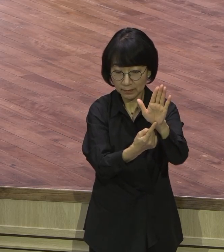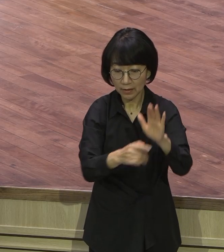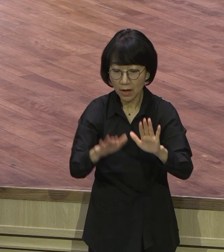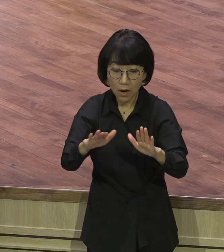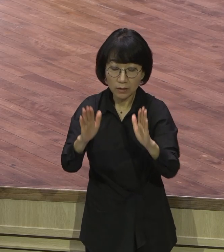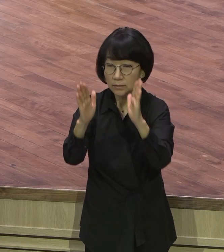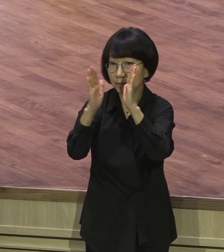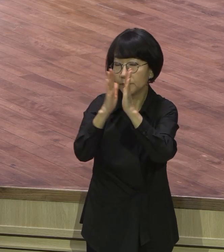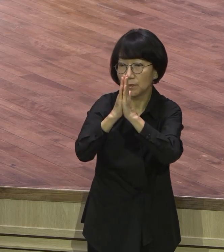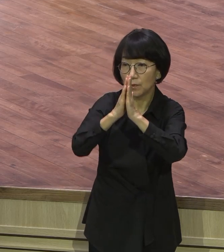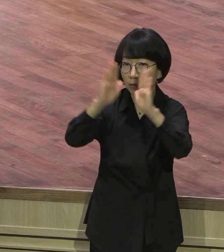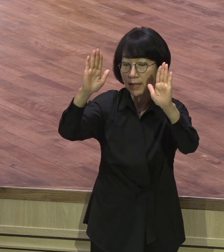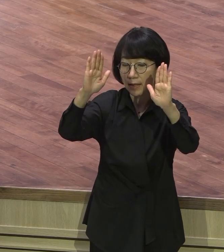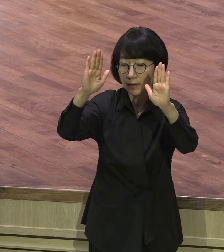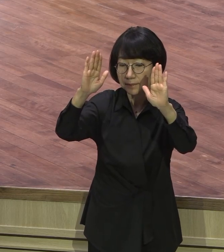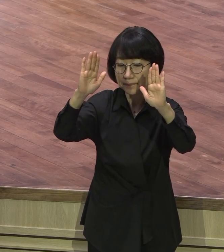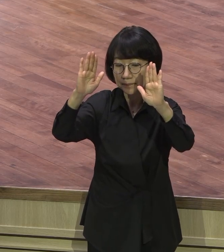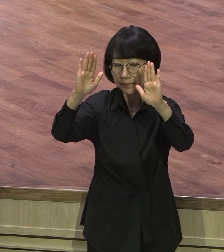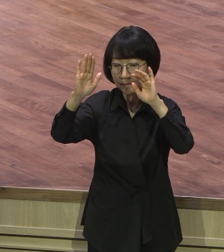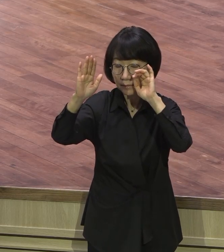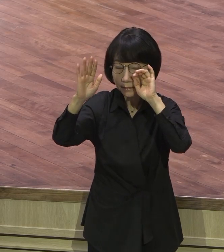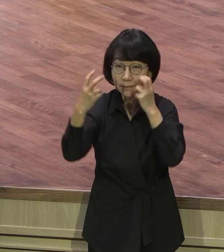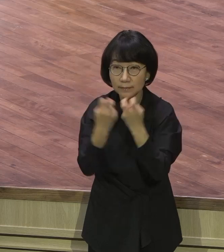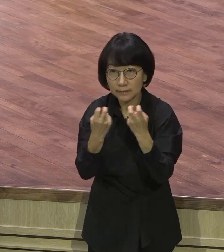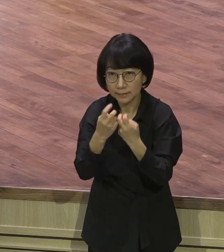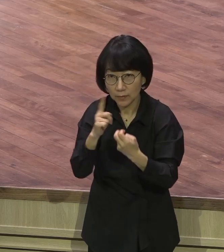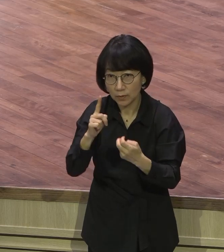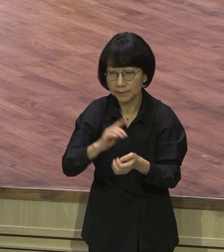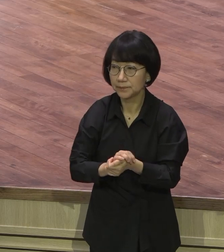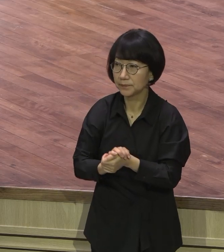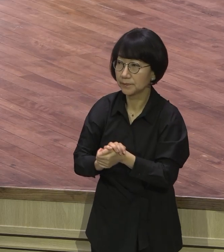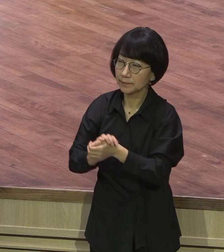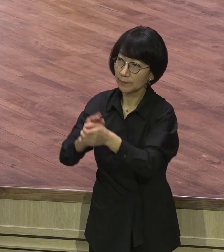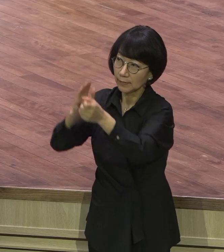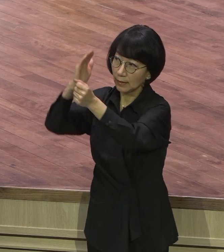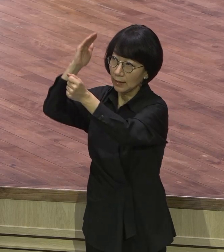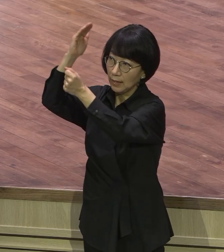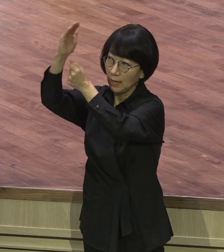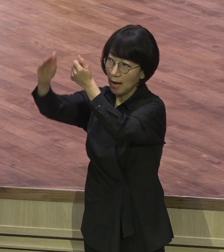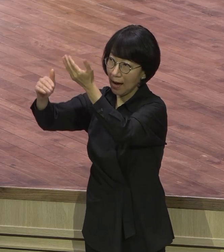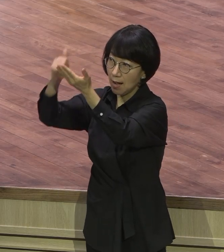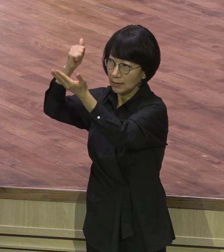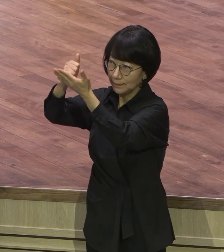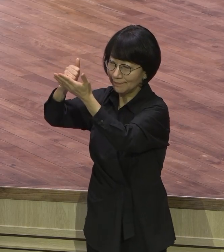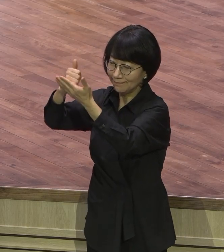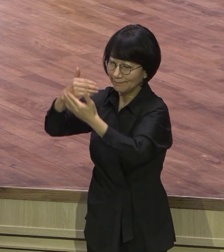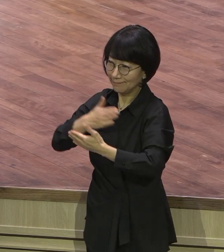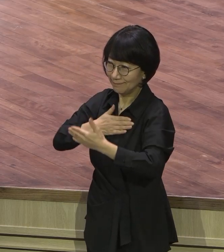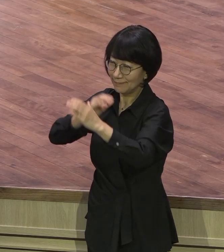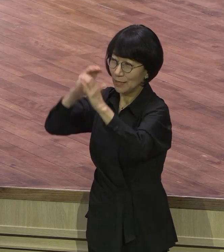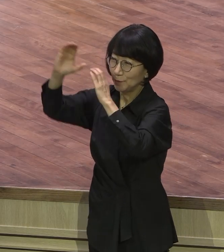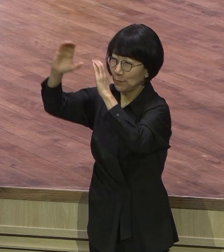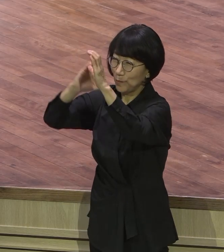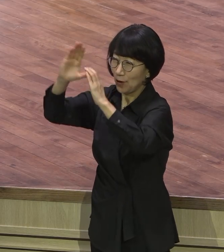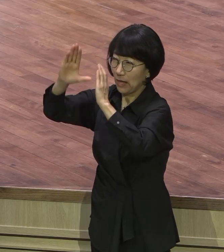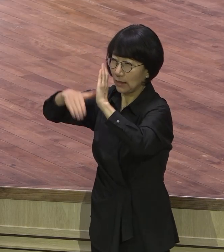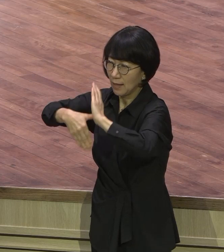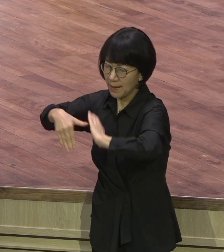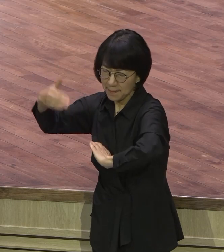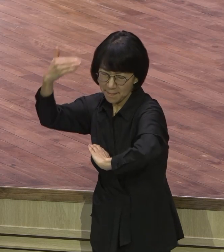모세가 가졌던 방법의 핵심이 뭐냐. 하나님과 소통하는 데 걸림돌이 되는 모든